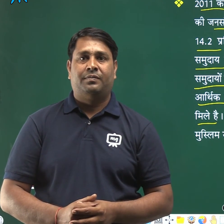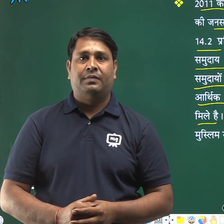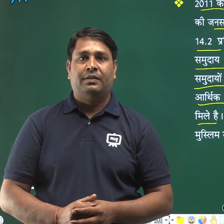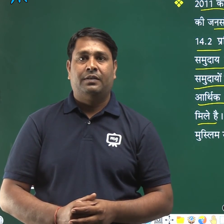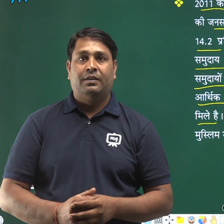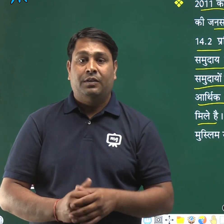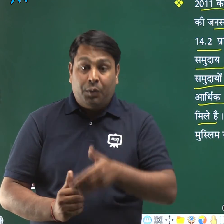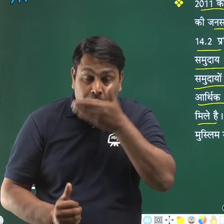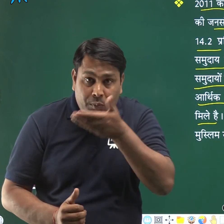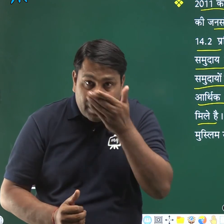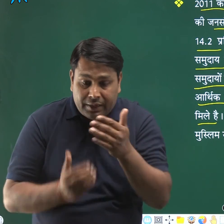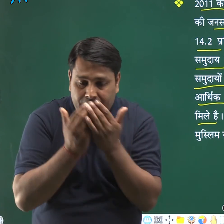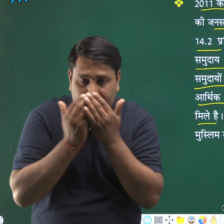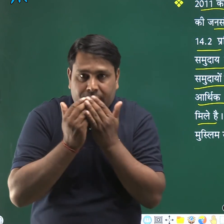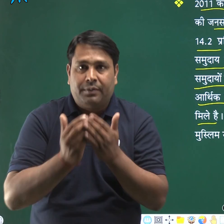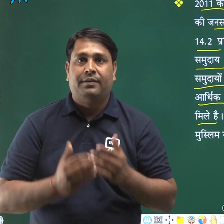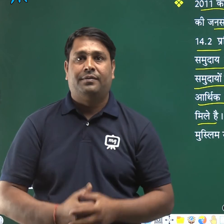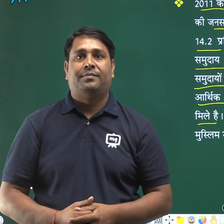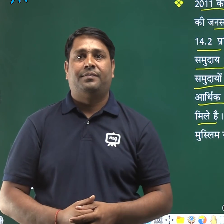साक्षरता